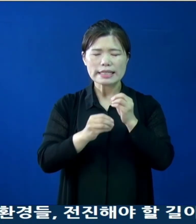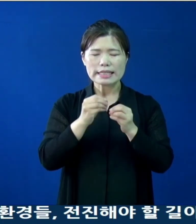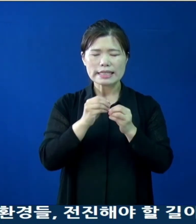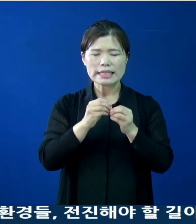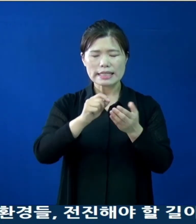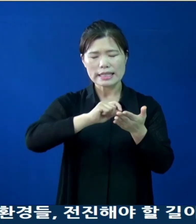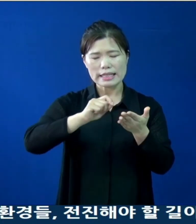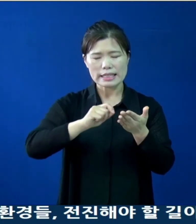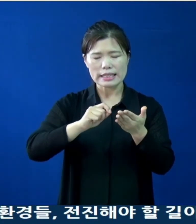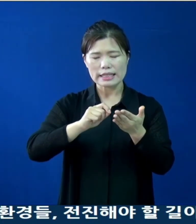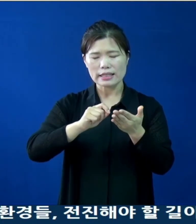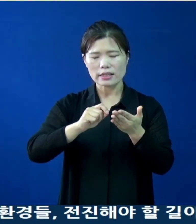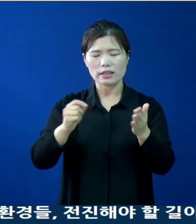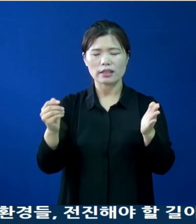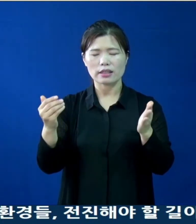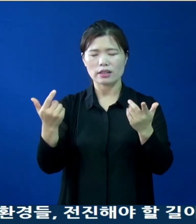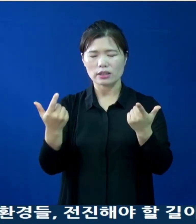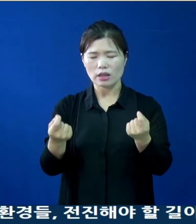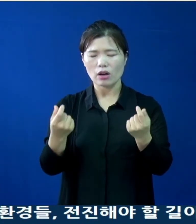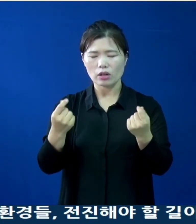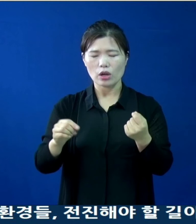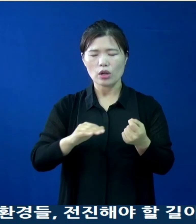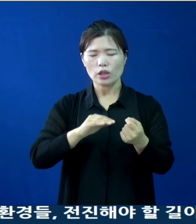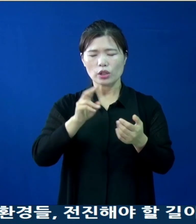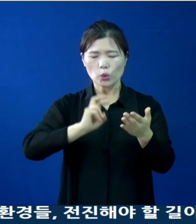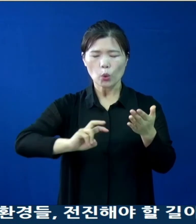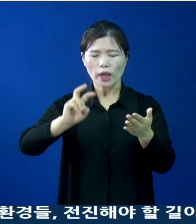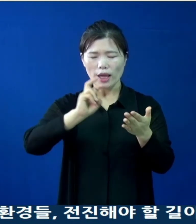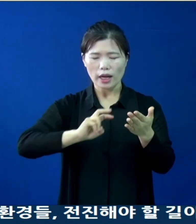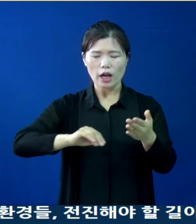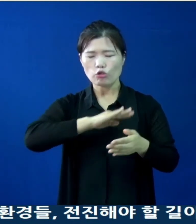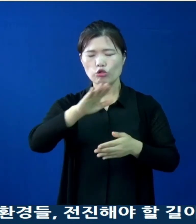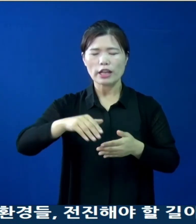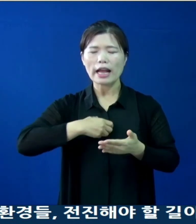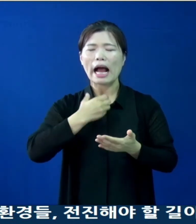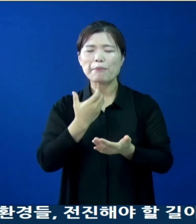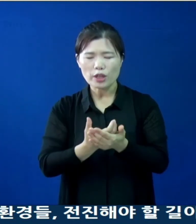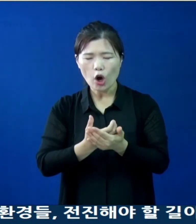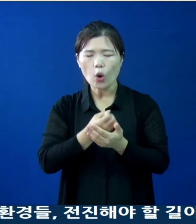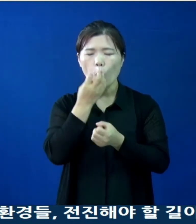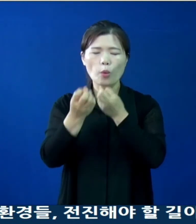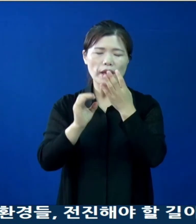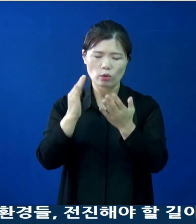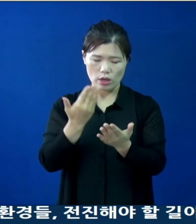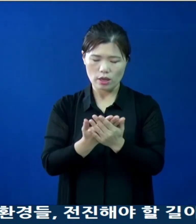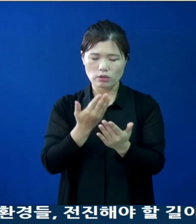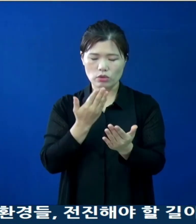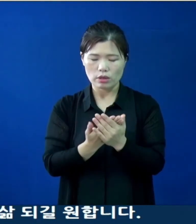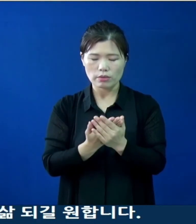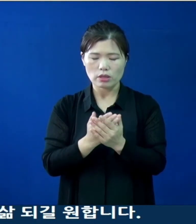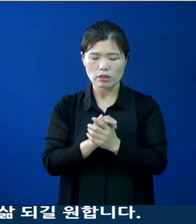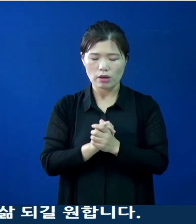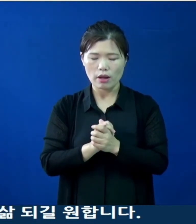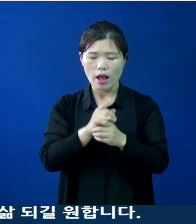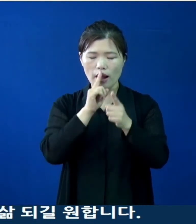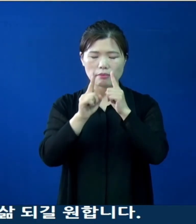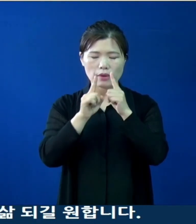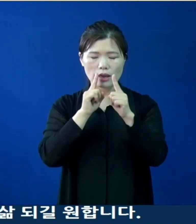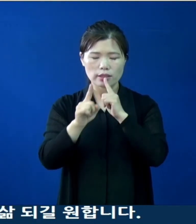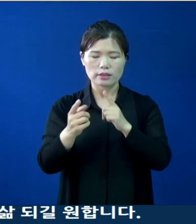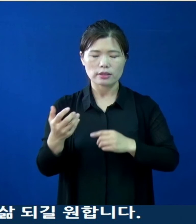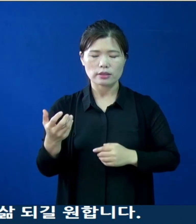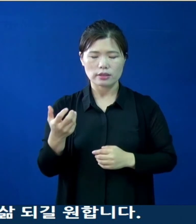것처럼 이 노래가 우리의 감격이 되게 하시고 우리의 고백이 되게 하여 주시옵소서. 이